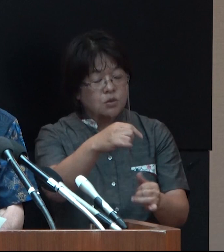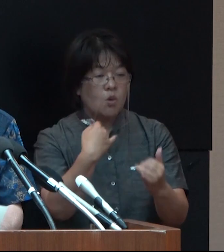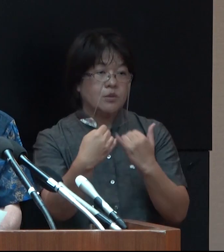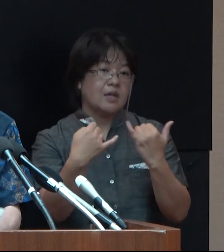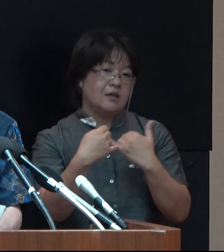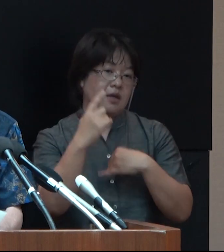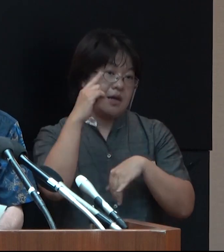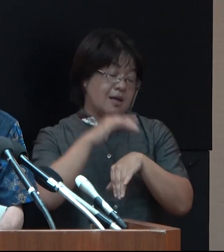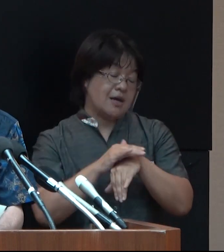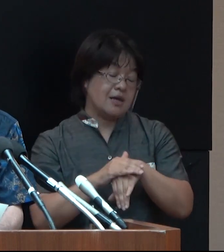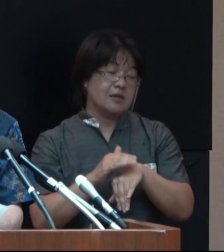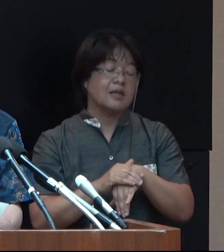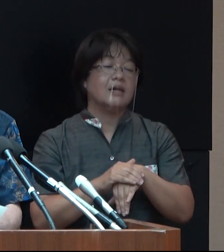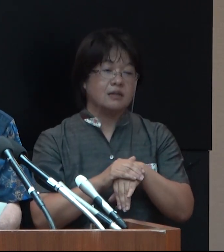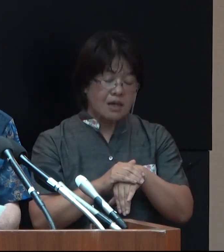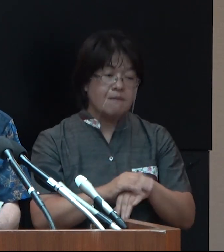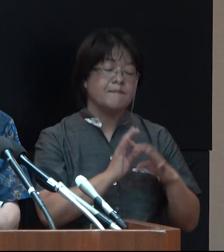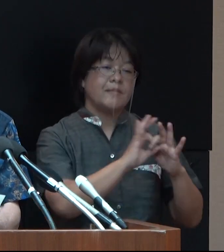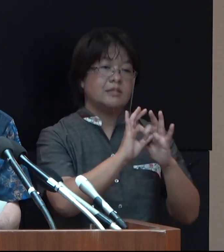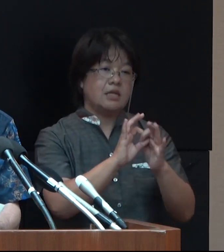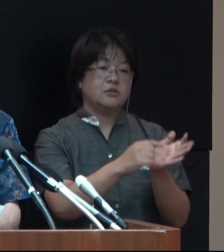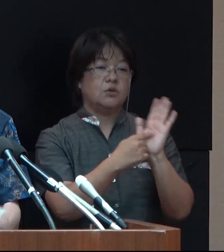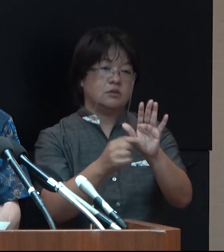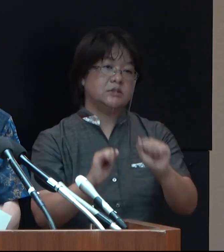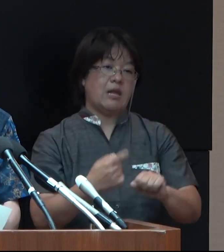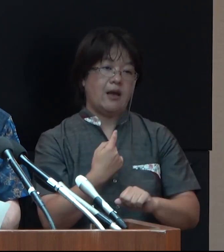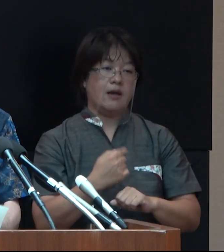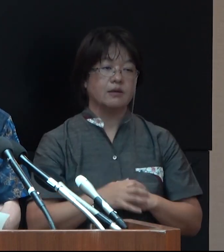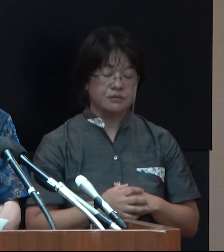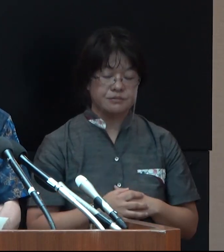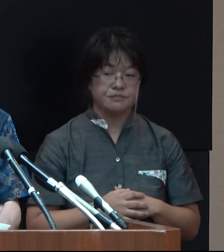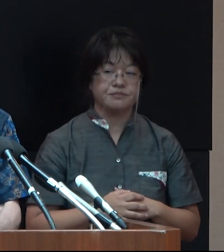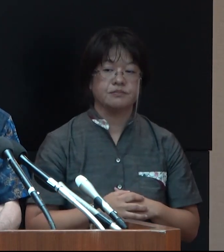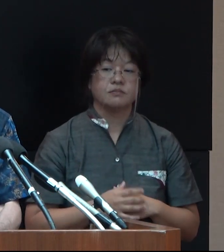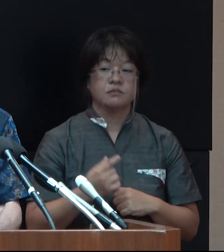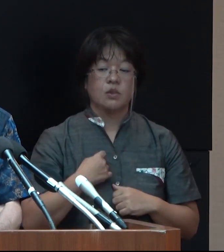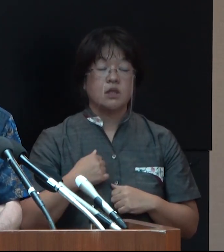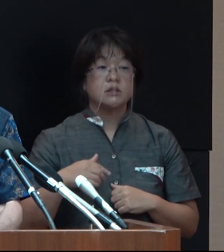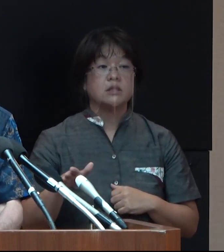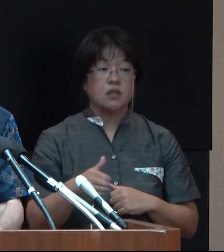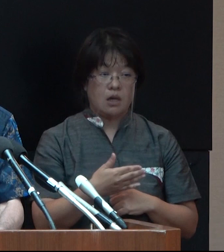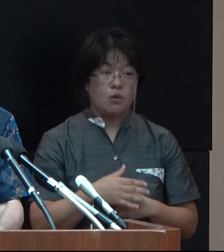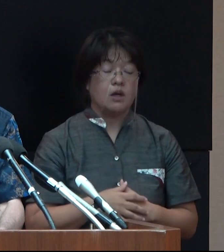、そういうメッセージも出させていただいています。それから私たちからは、